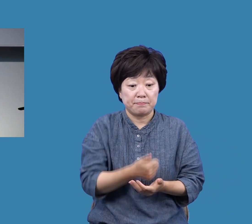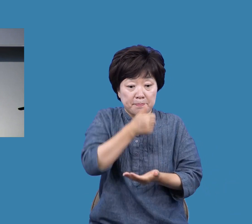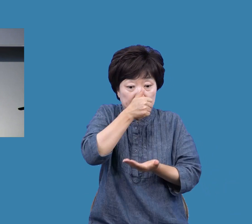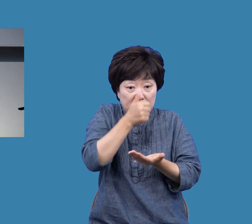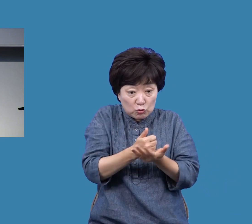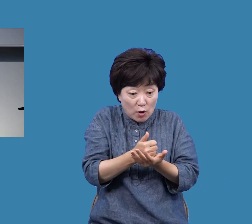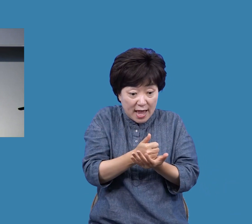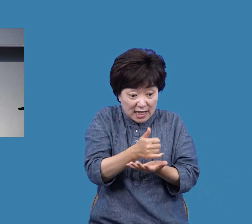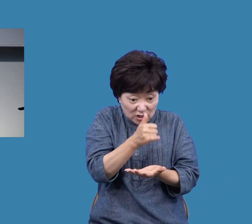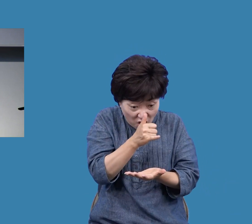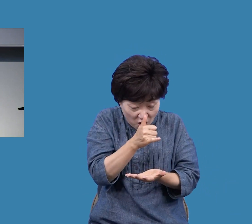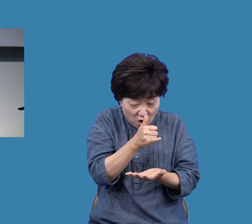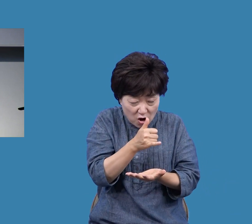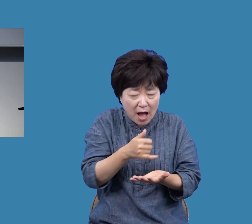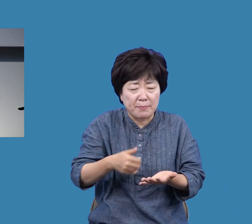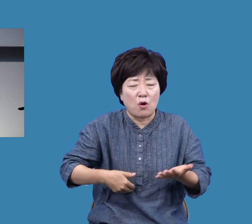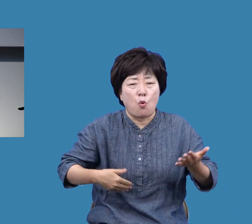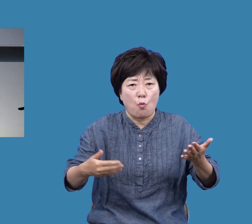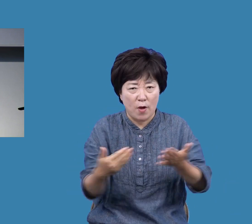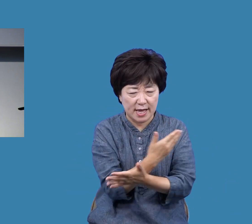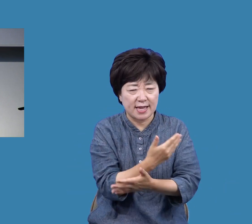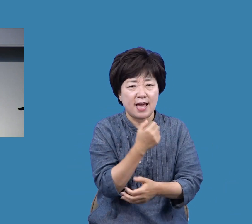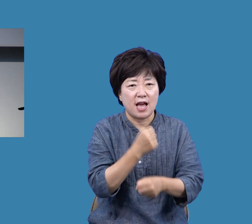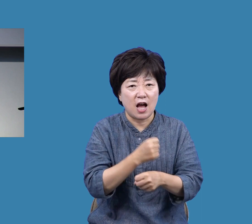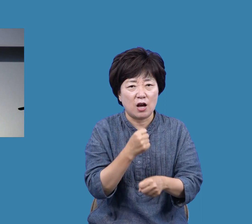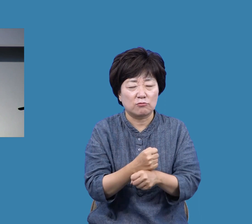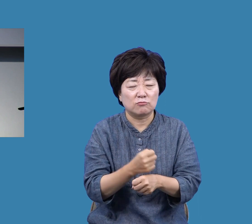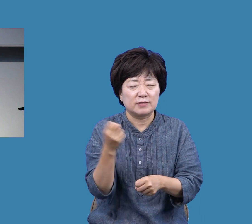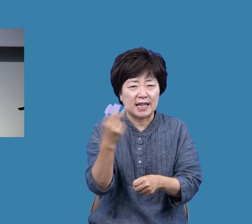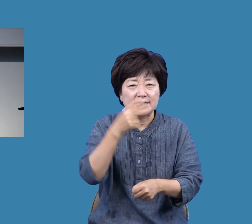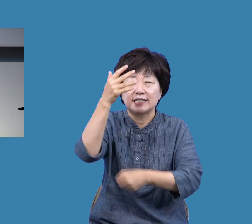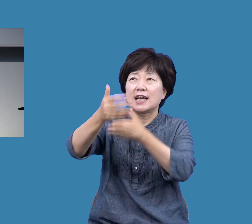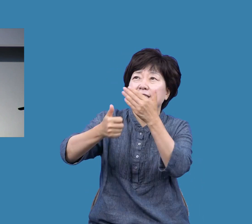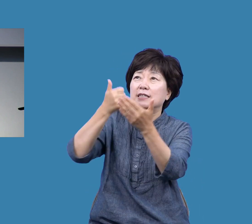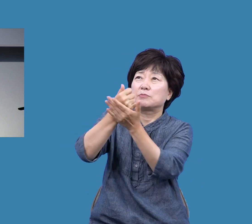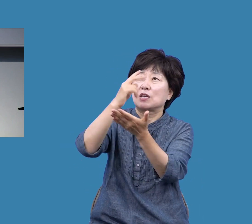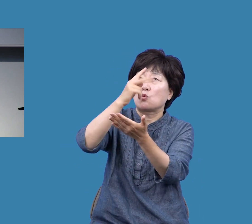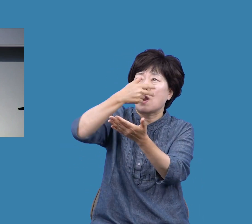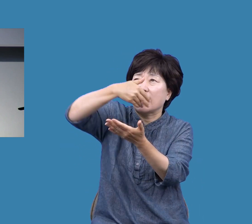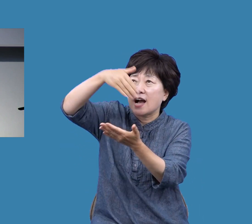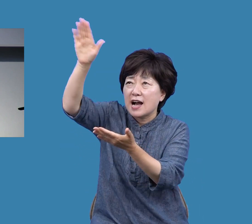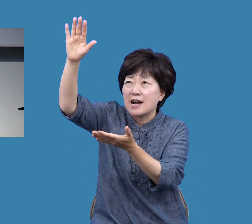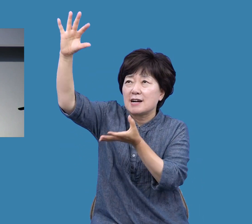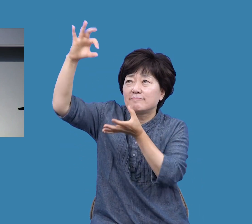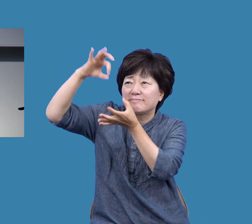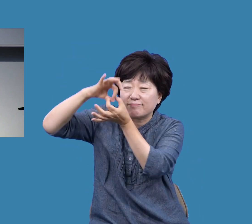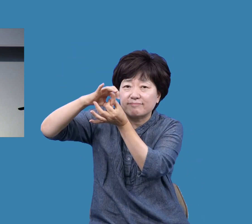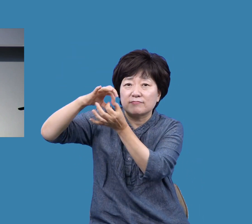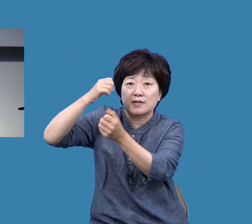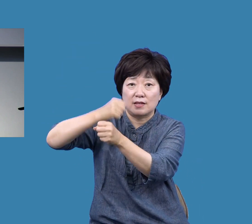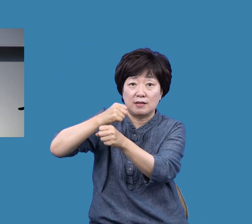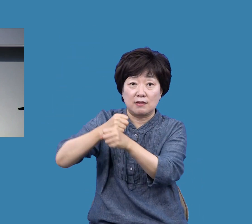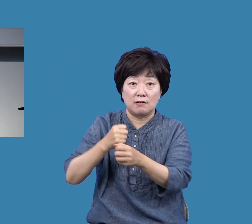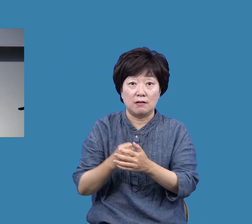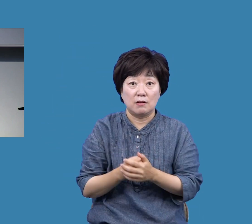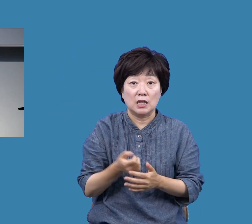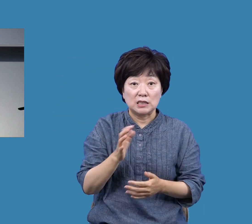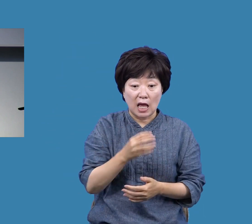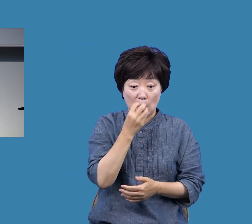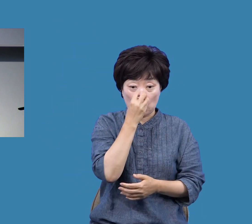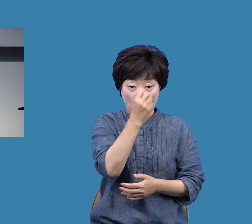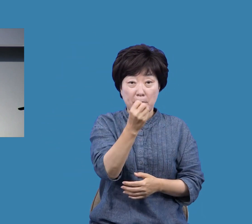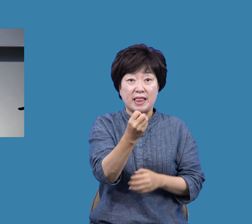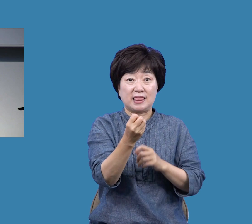거예요? 회개해야 되는 거죠. 회개하고 하나님 앞에 다시 돌아오고 또 하나님 앞에 다시 돌이키고, 그런데 교만하여져서라고 하는 건